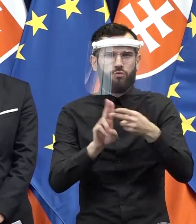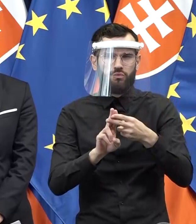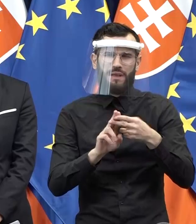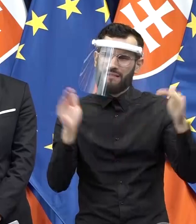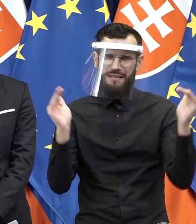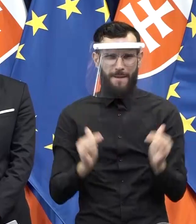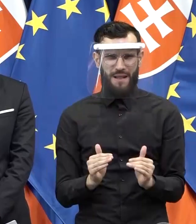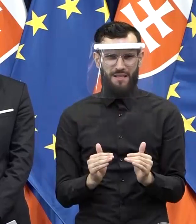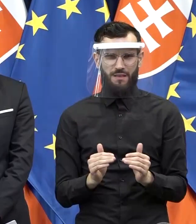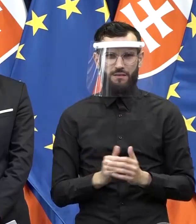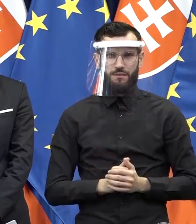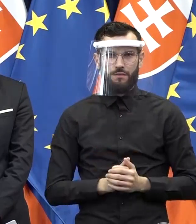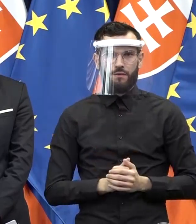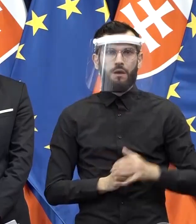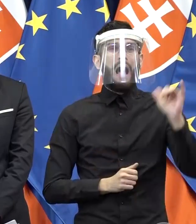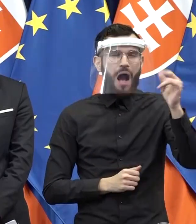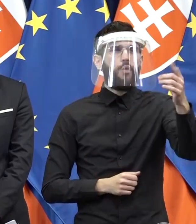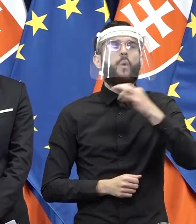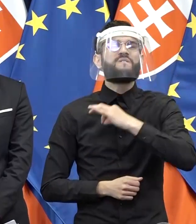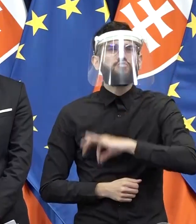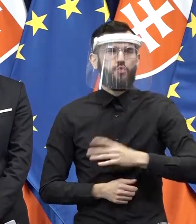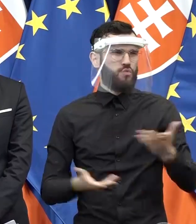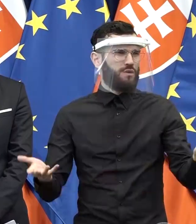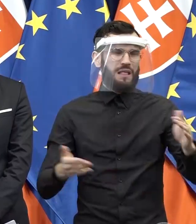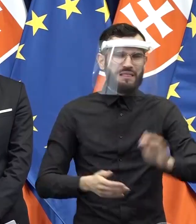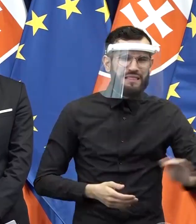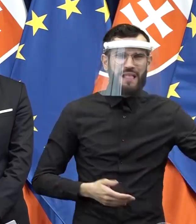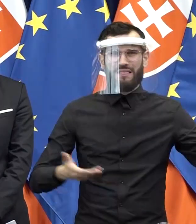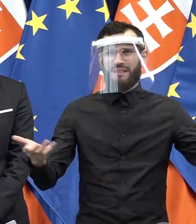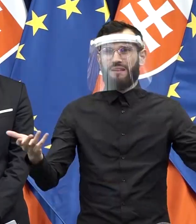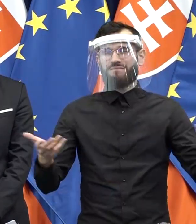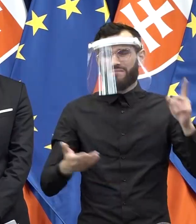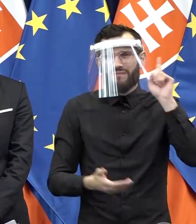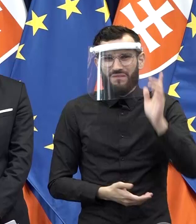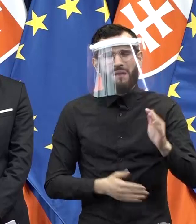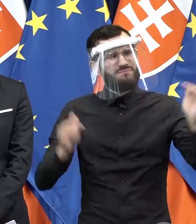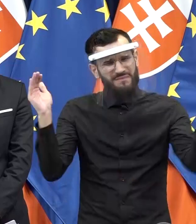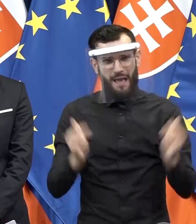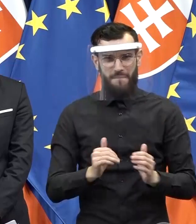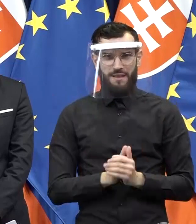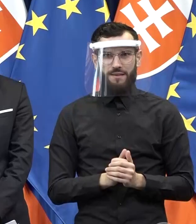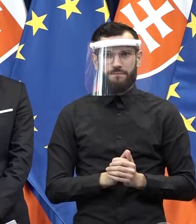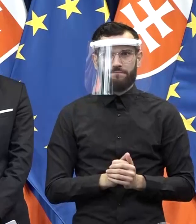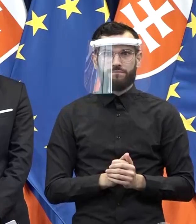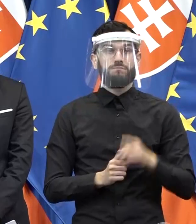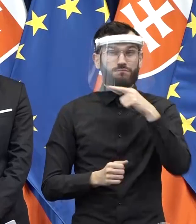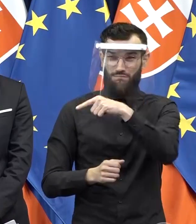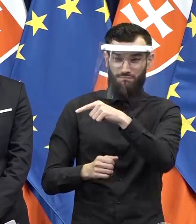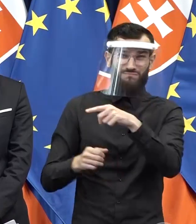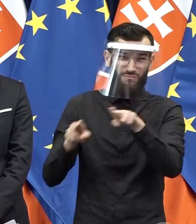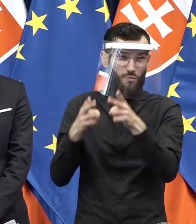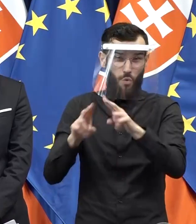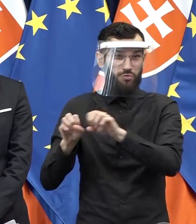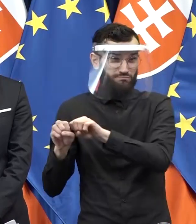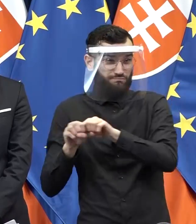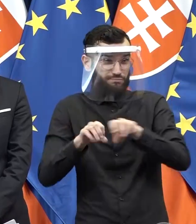A upozorňujem, áno, aj s vnúkmi, detmi alebo vnúčatami, lebo aj tým môžu byť šíričeľmi tejto